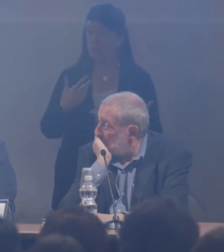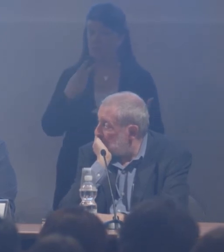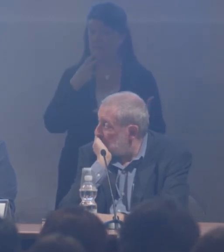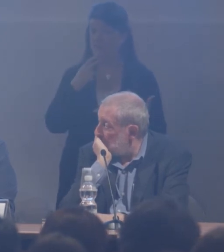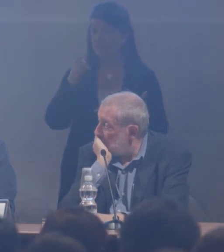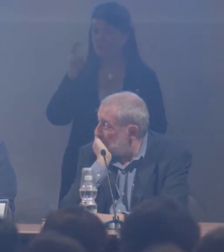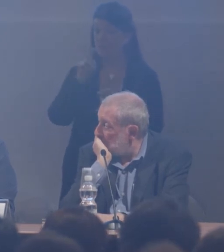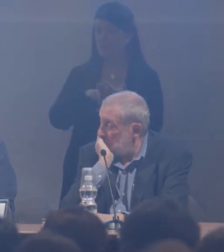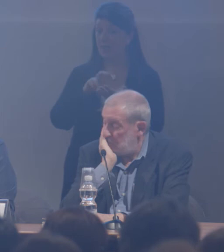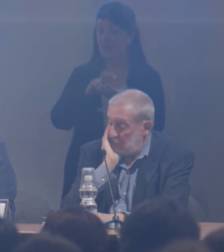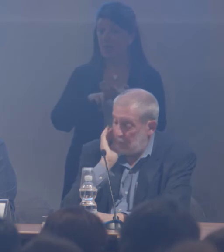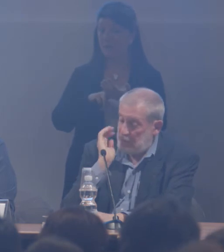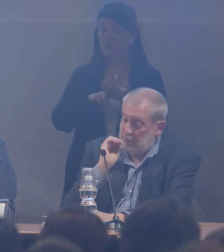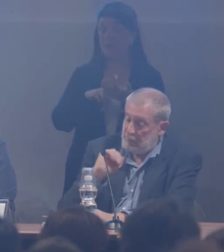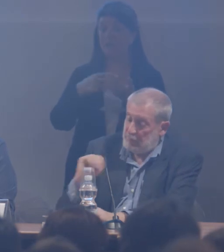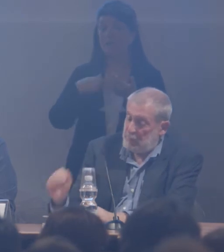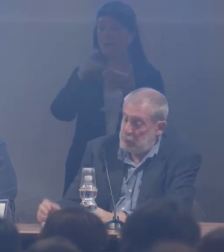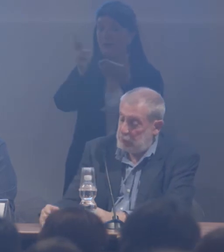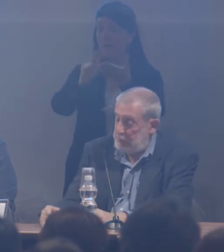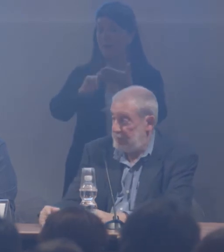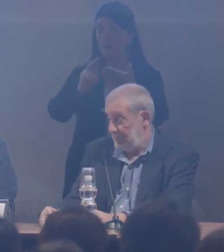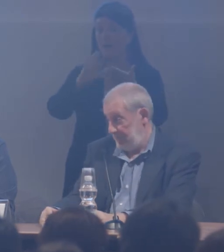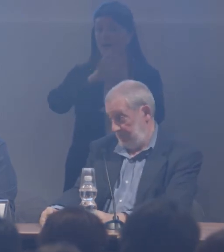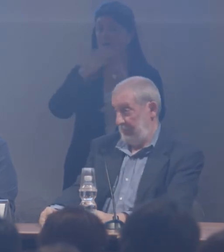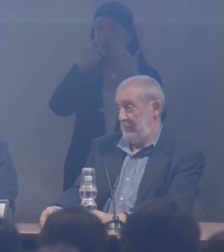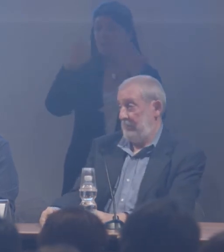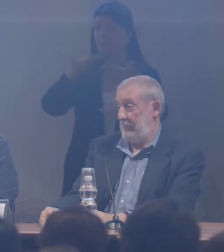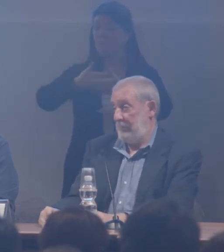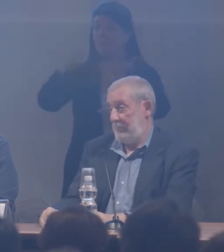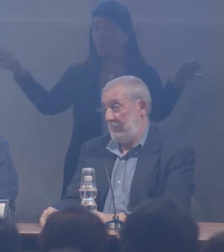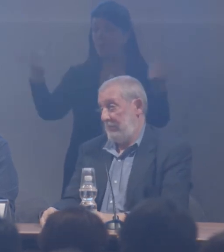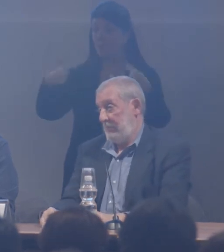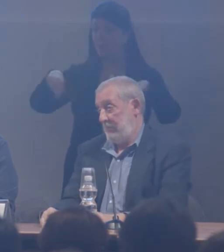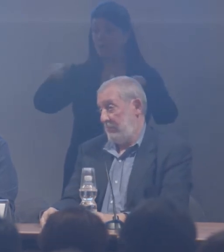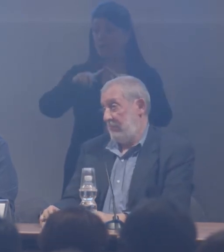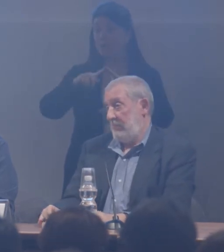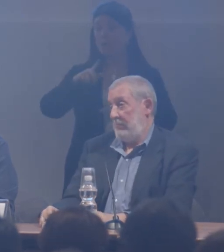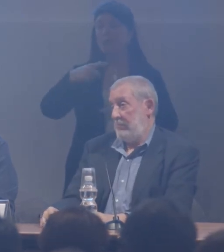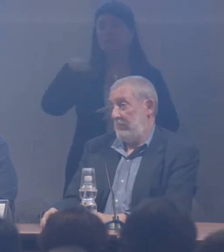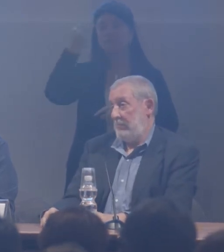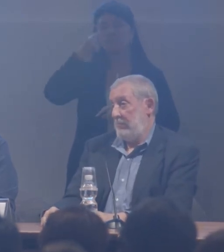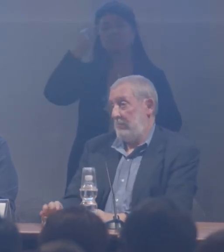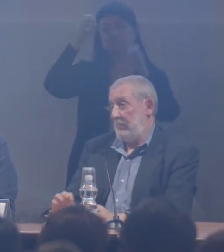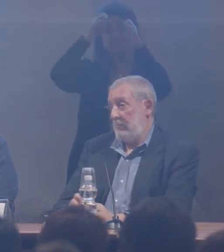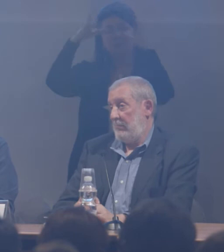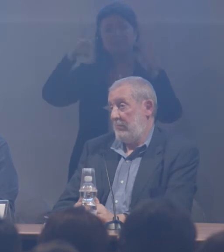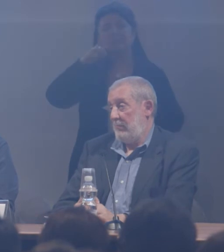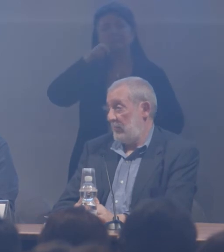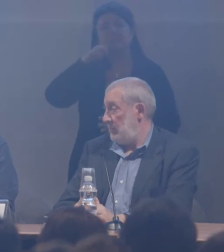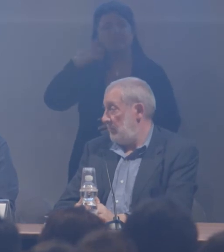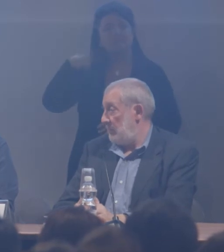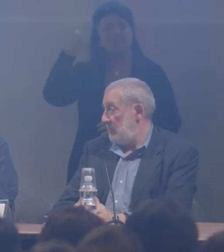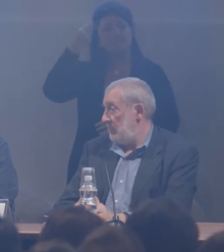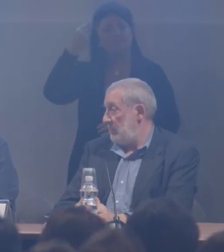reso pubblico, ma se io non avessi